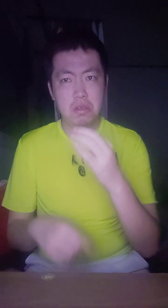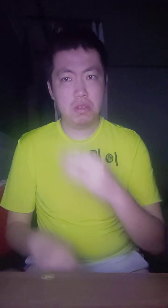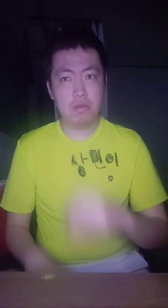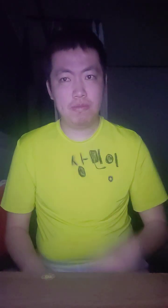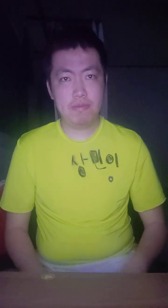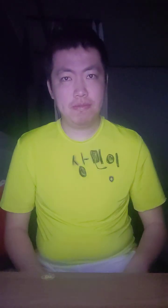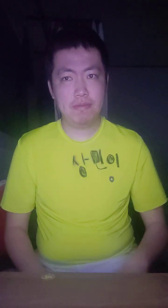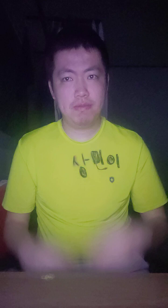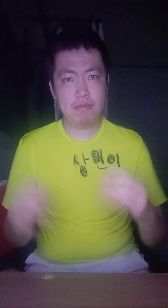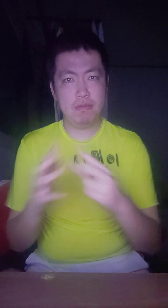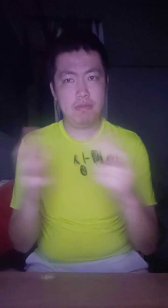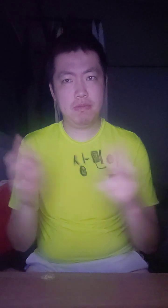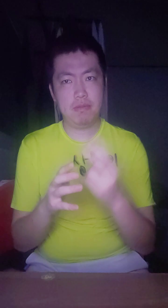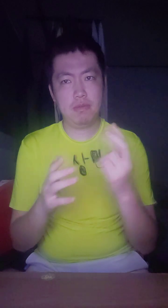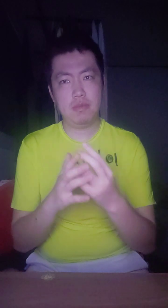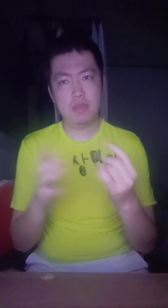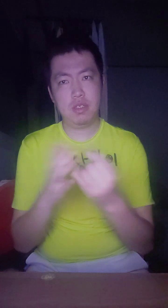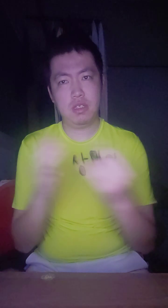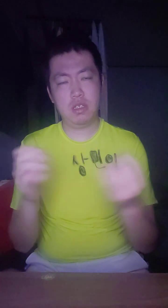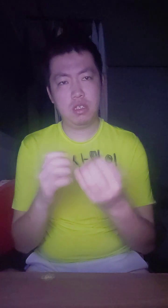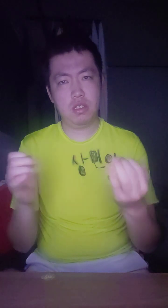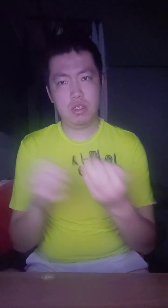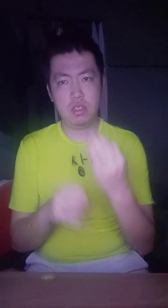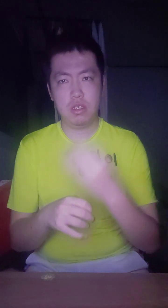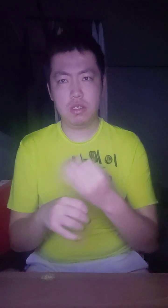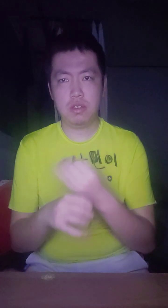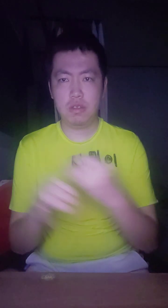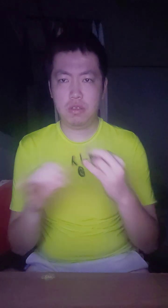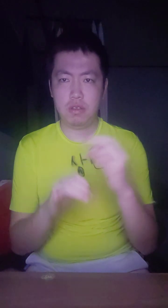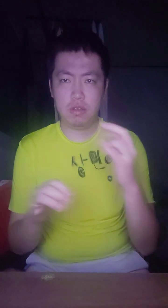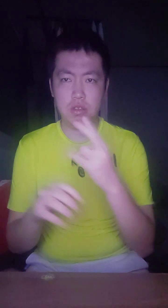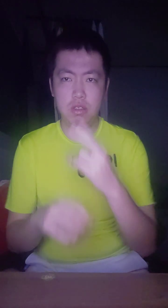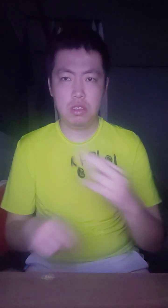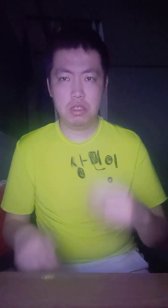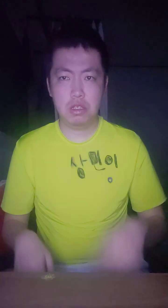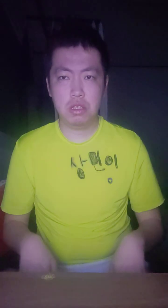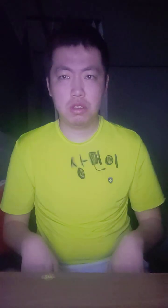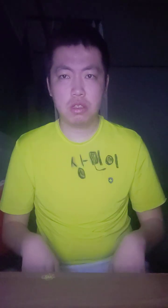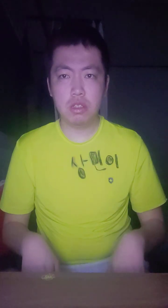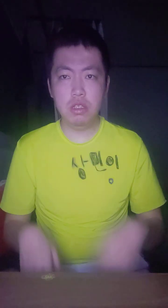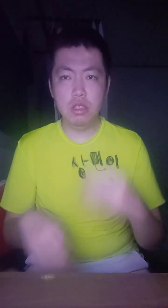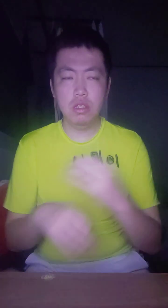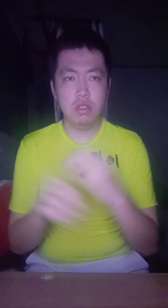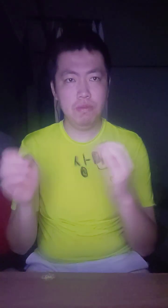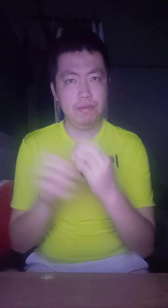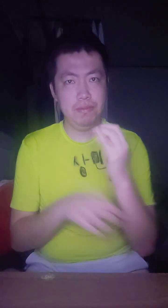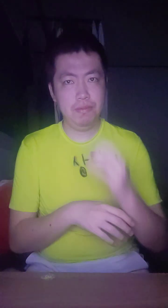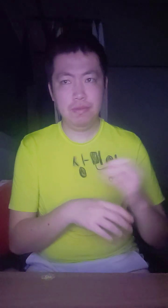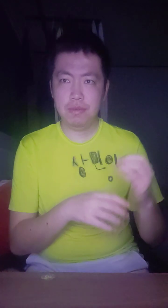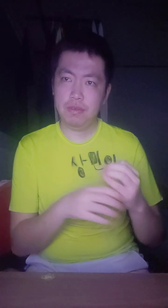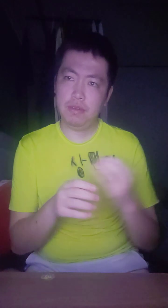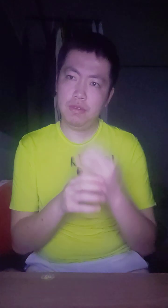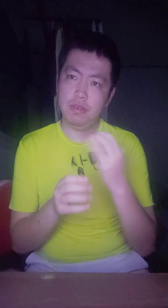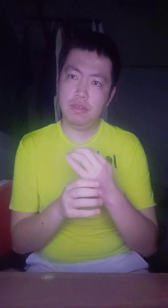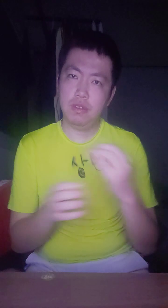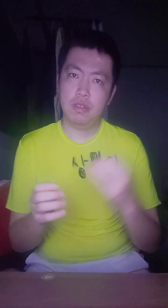두 사람 모두 조선소 일용직 노동자인 것으로 알려집니다. 경찰과 환경부, 산업안전보건공단은